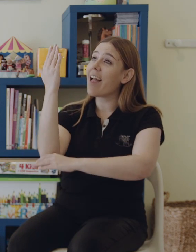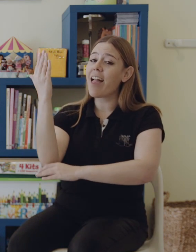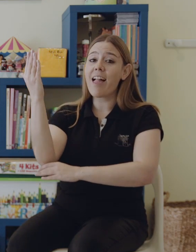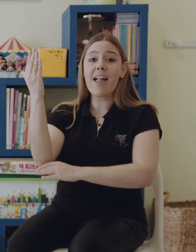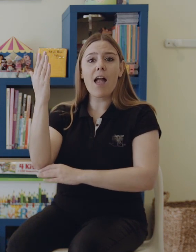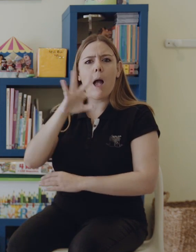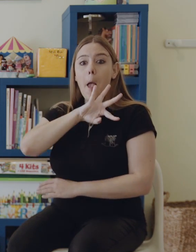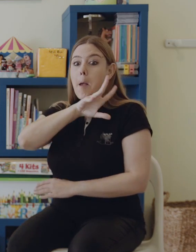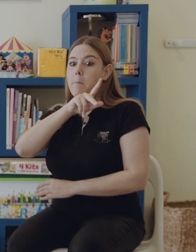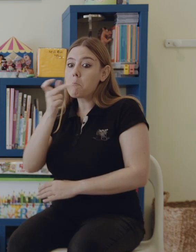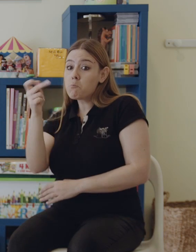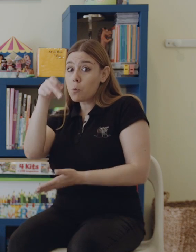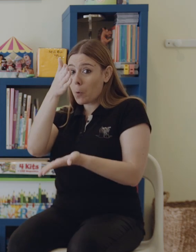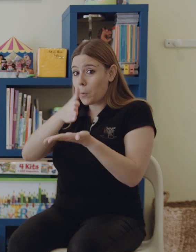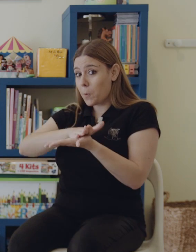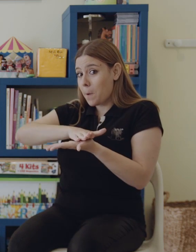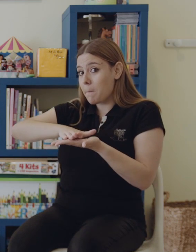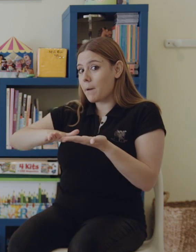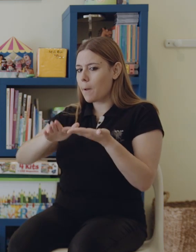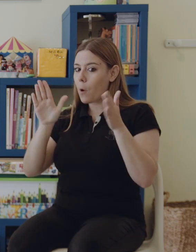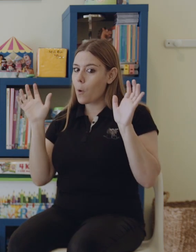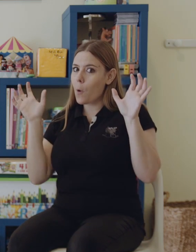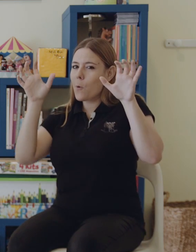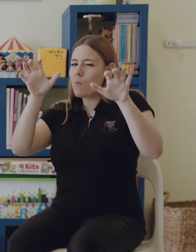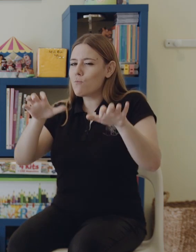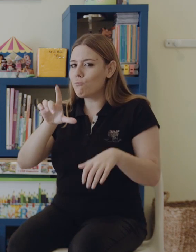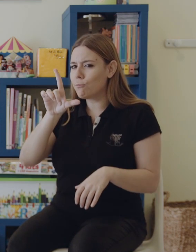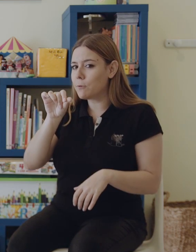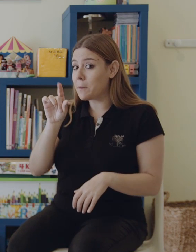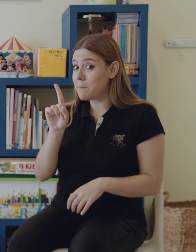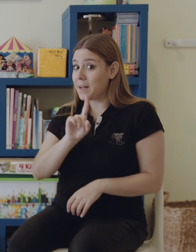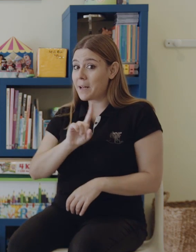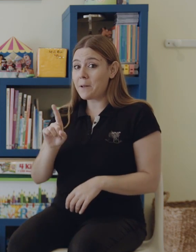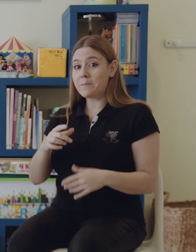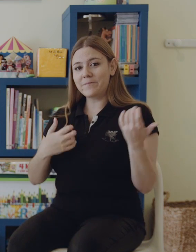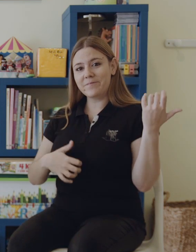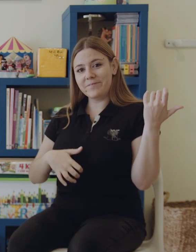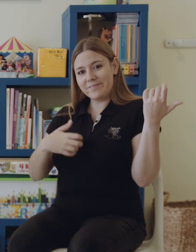a mãe nunca mais voltou e o monstro também não.